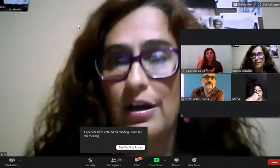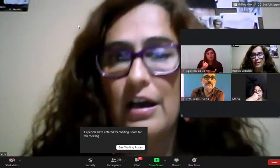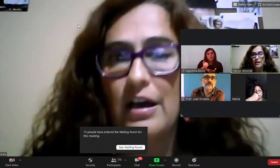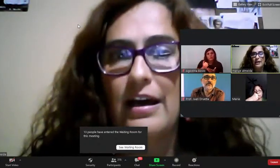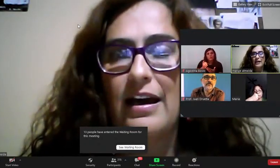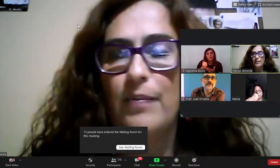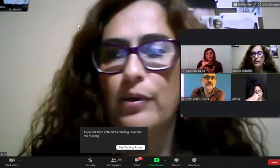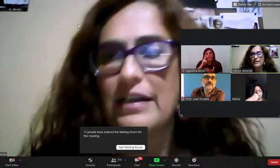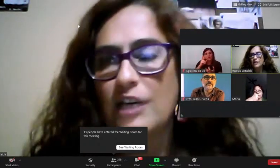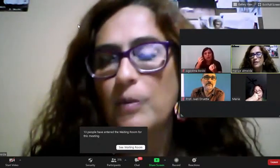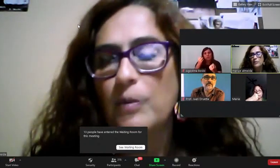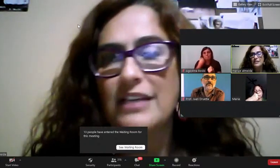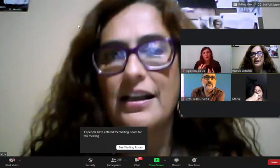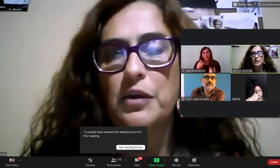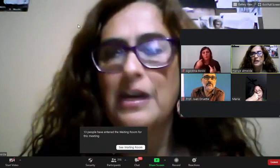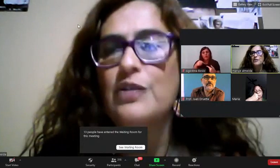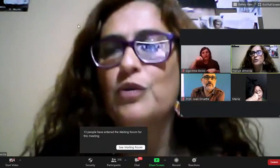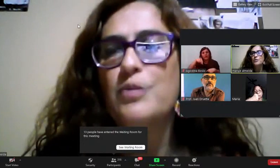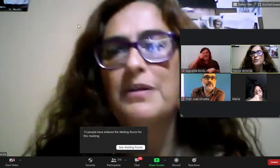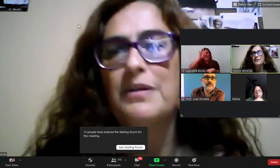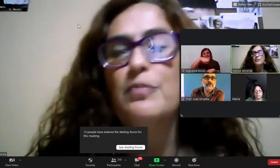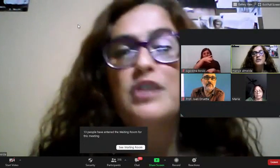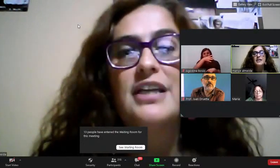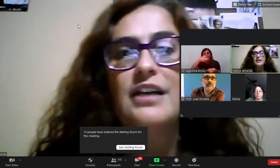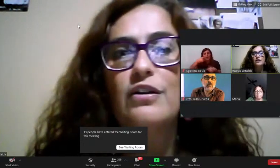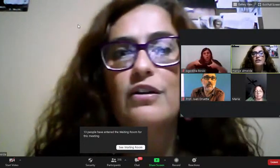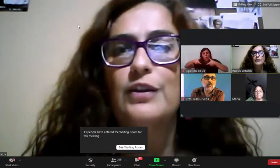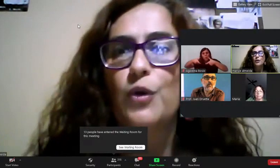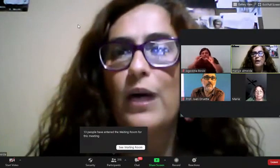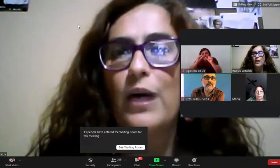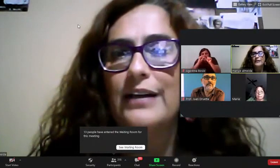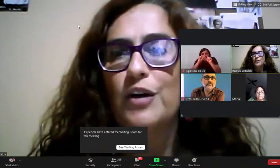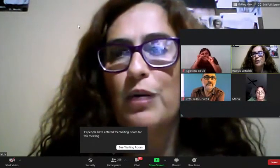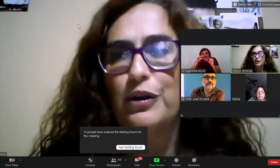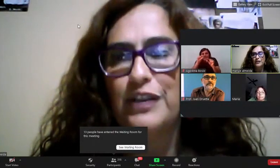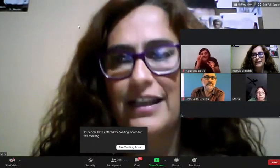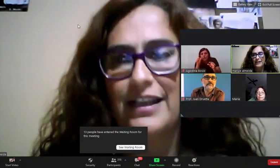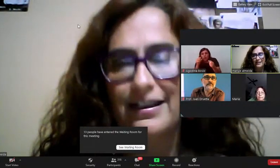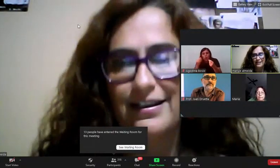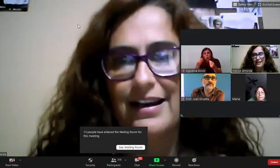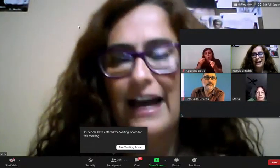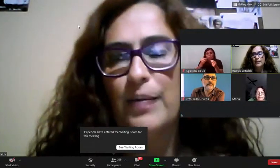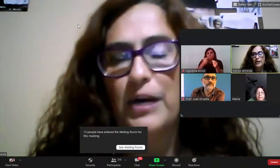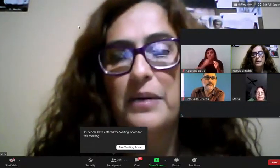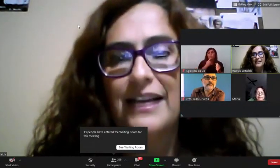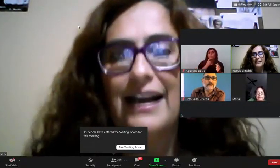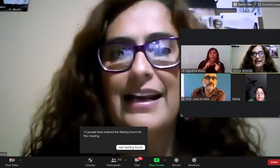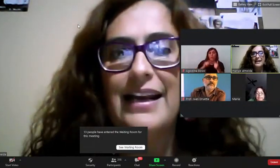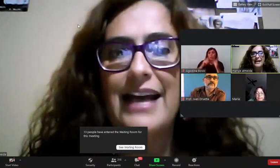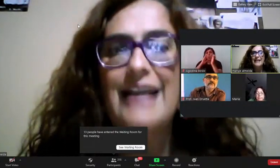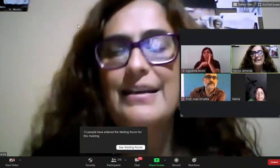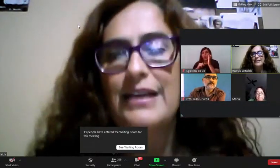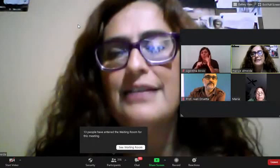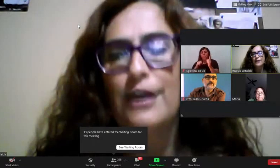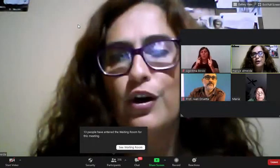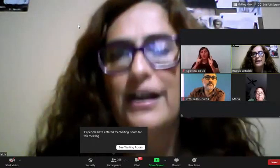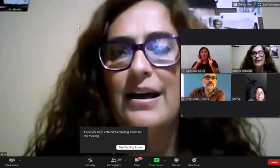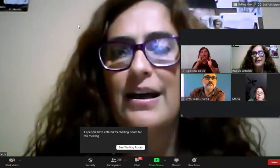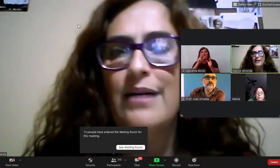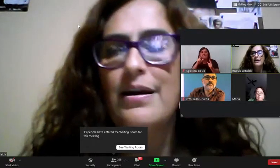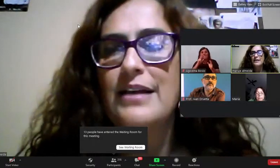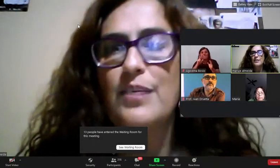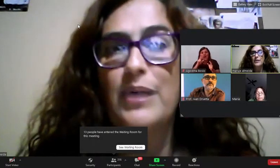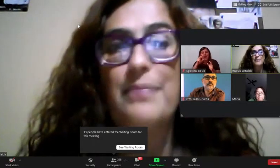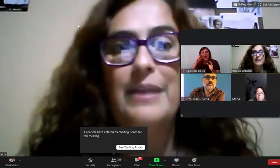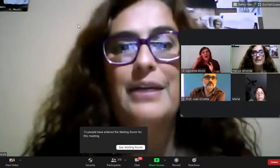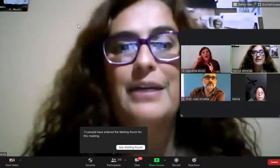mejor. Porque así como está saliendo ahora en YouTube, se ven muy chiquitos tanto Juan como Agostina. Hay que poner vista en galería y se logra